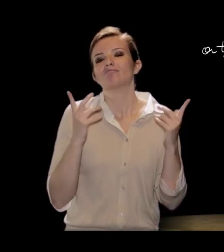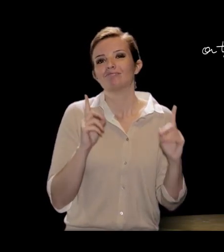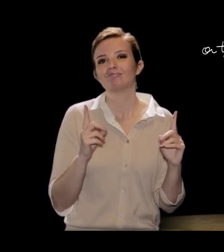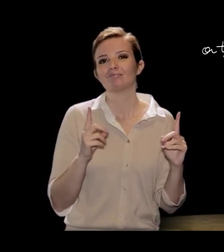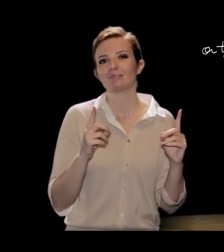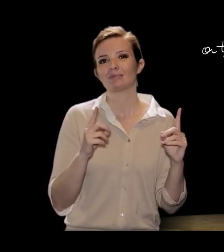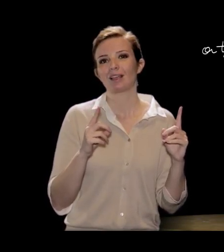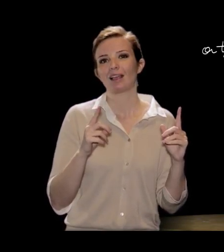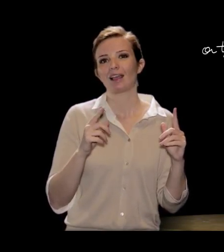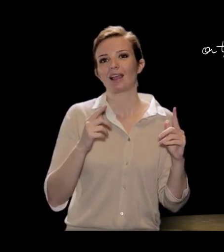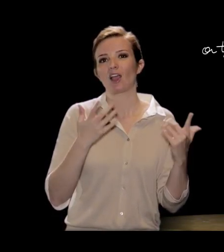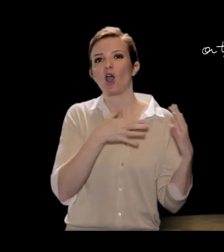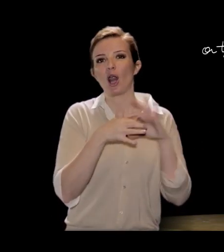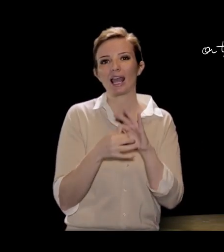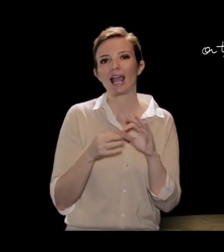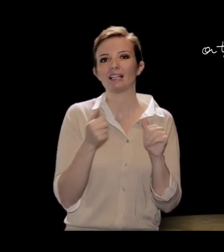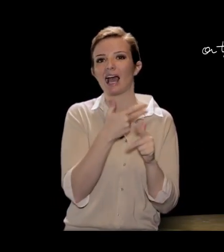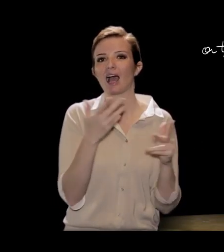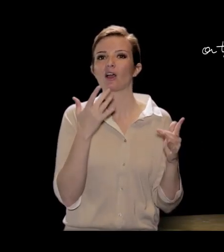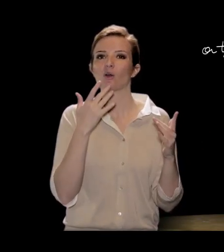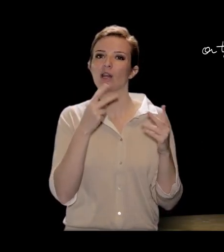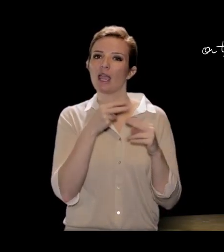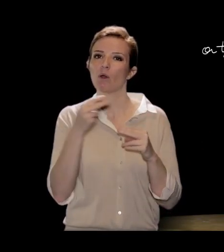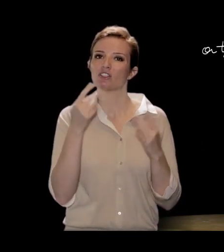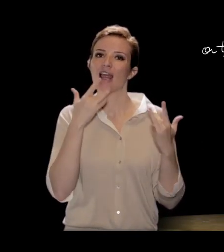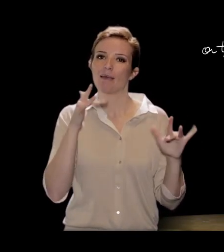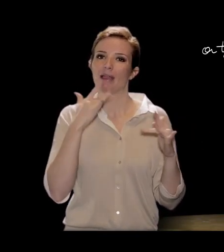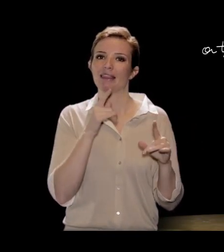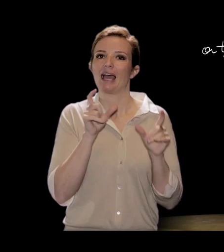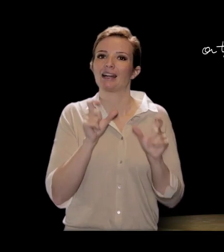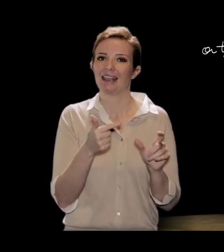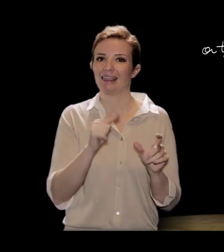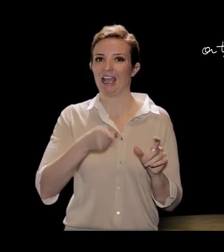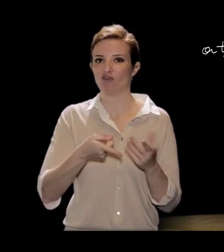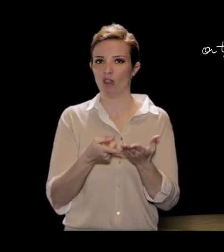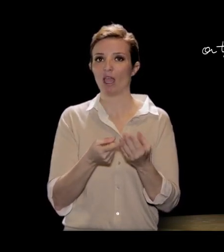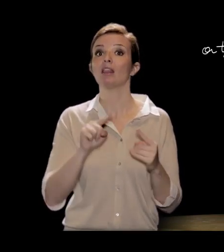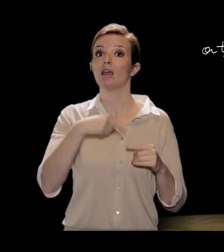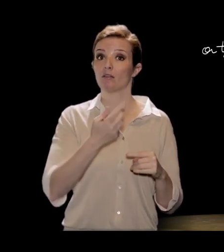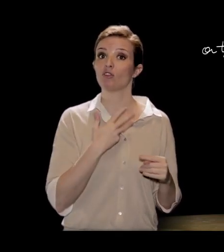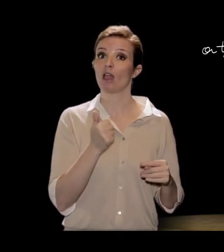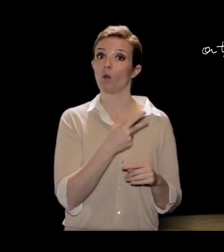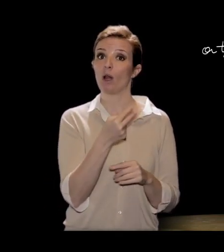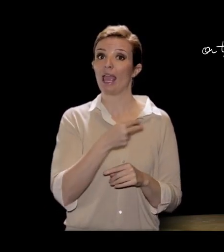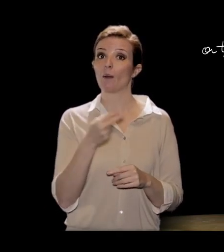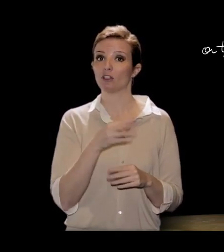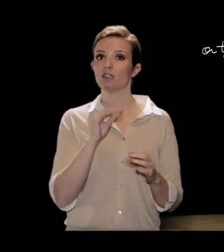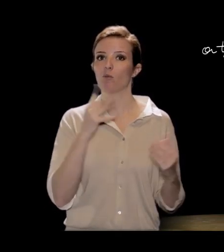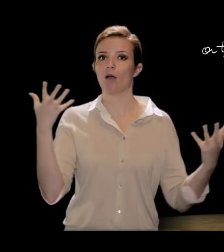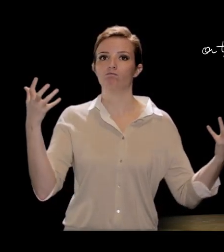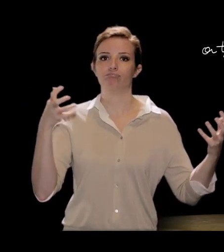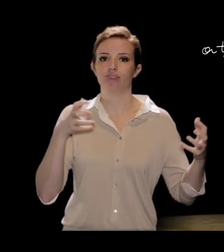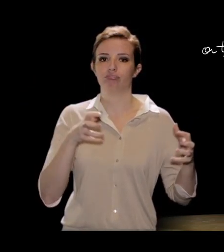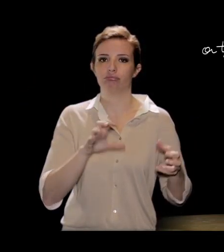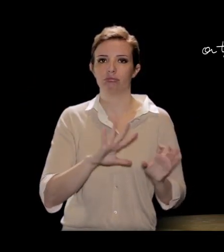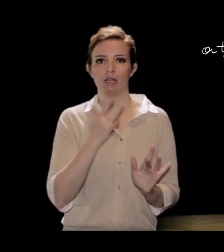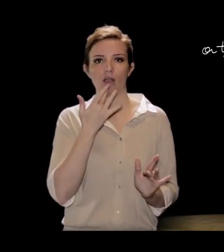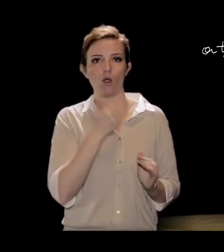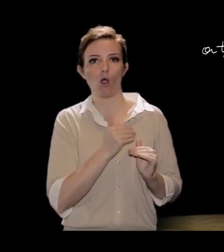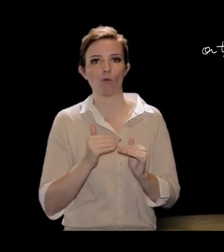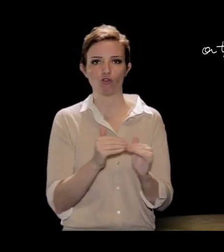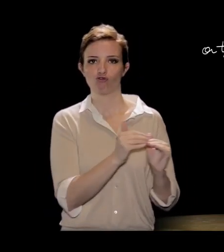equazioni elementari in tangente. Ci sono poi le equazioni riducibili ad omogenee, che sono quelle del tipo